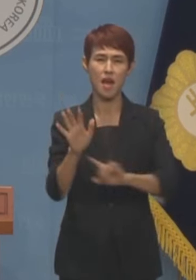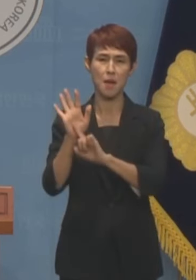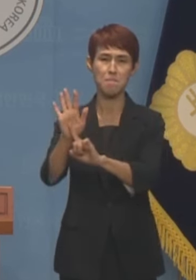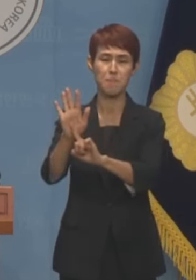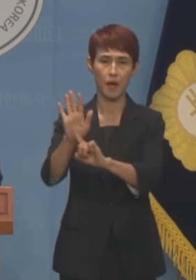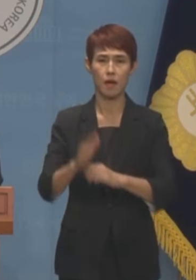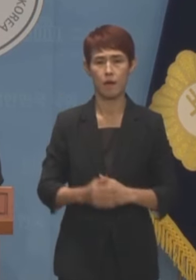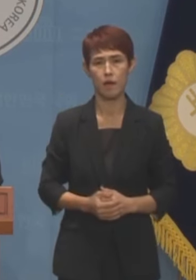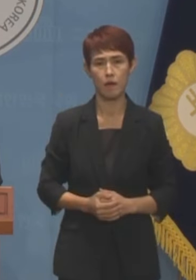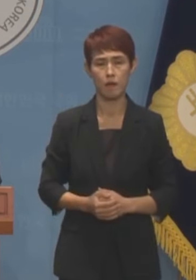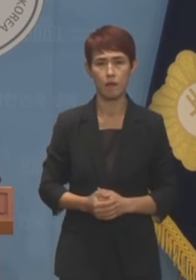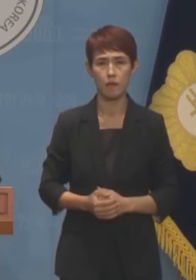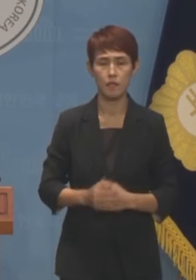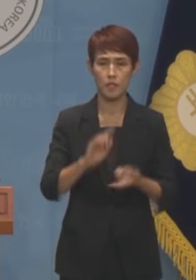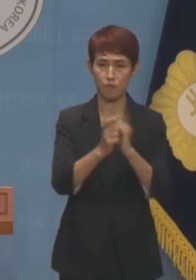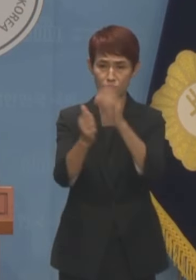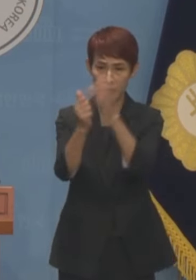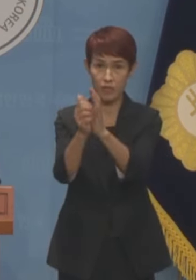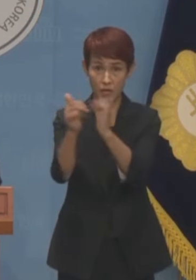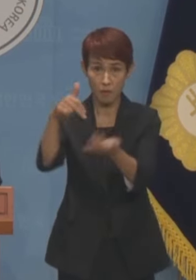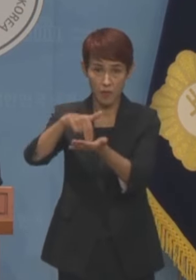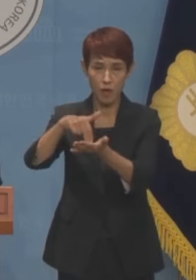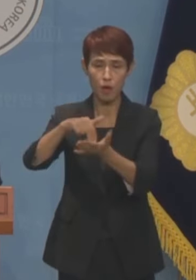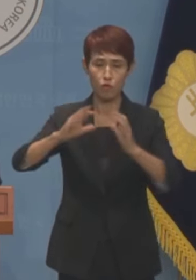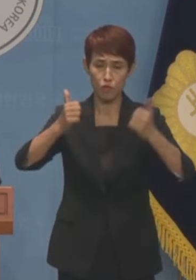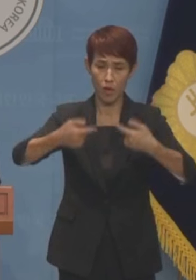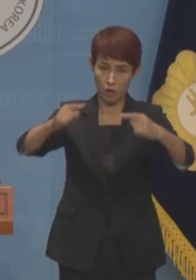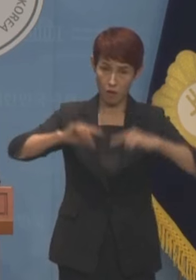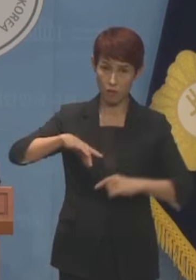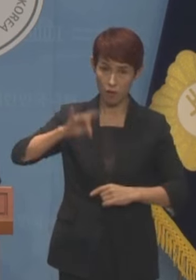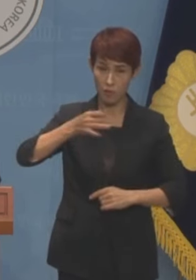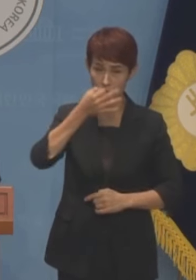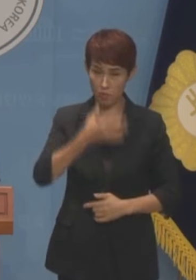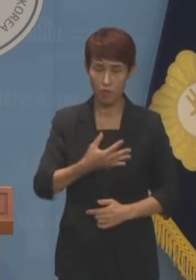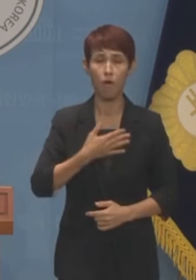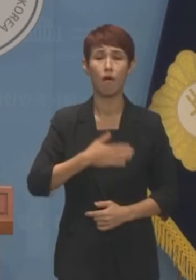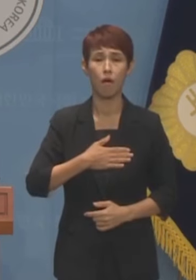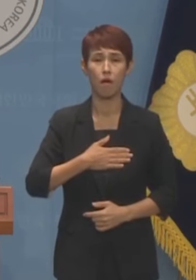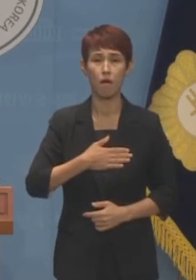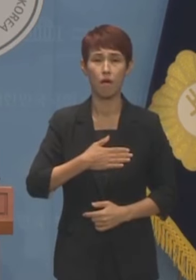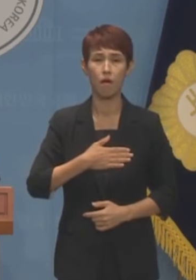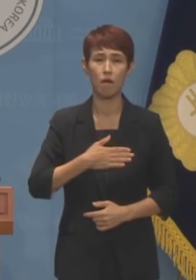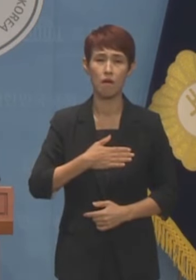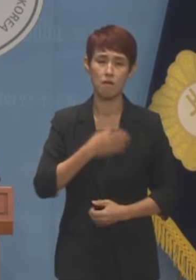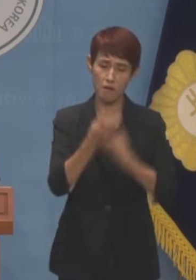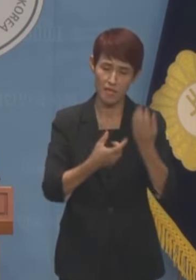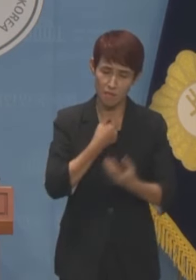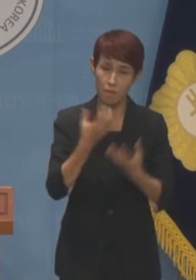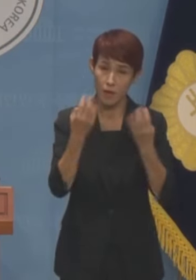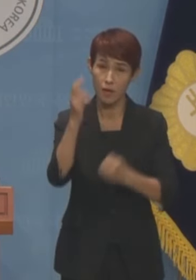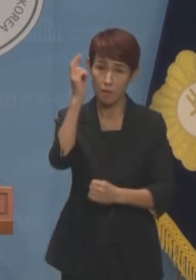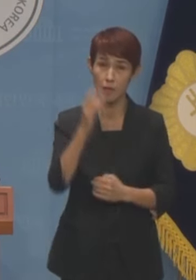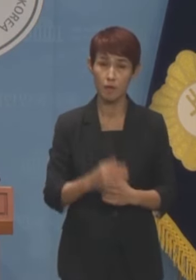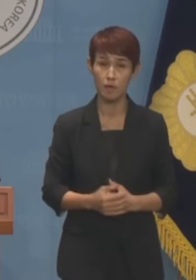발표했습니다 직무대행으로 석이라 힘들었을 터이고 하소연할 것들이 많았던